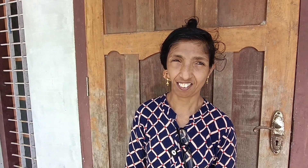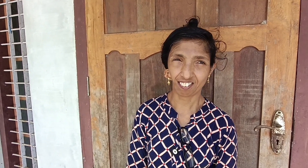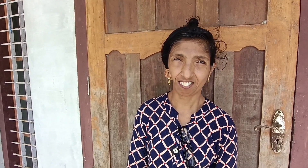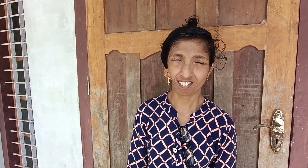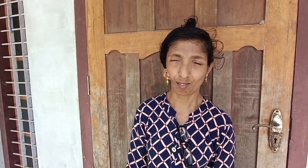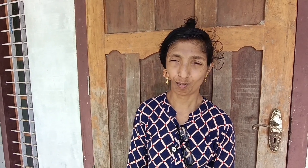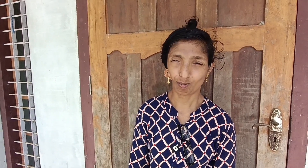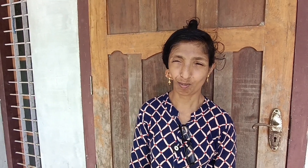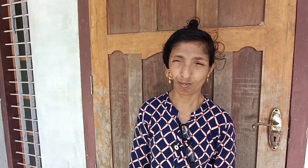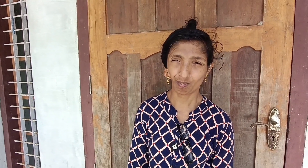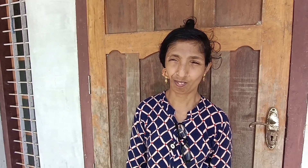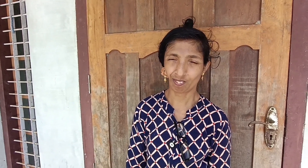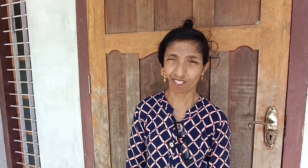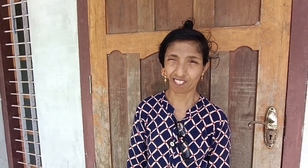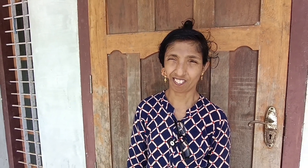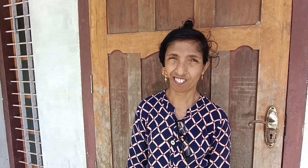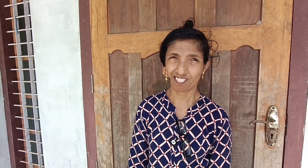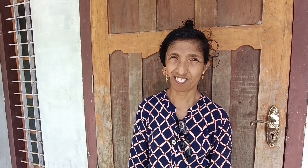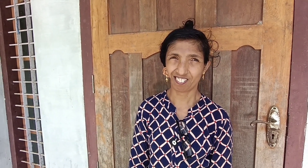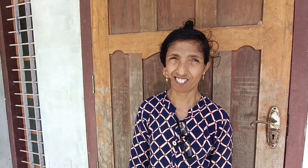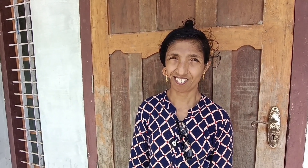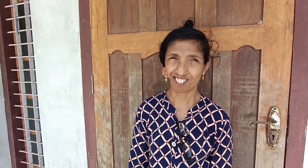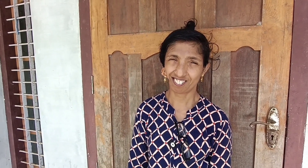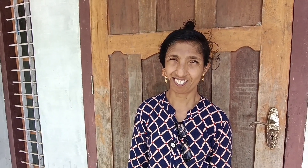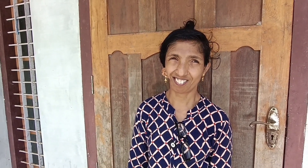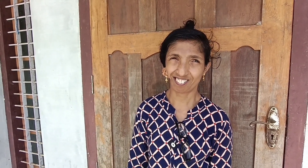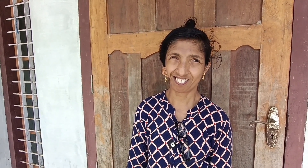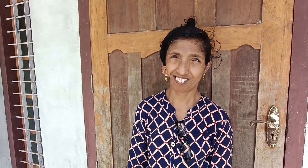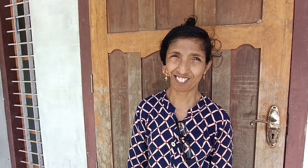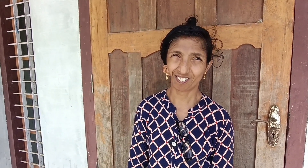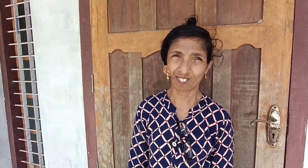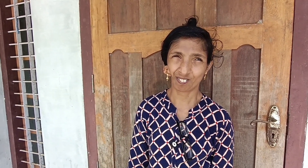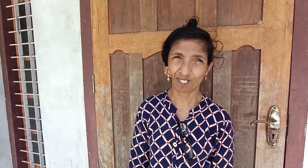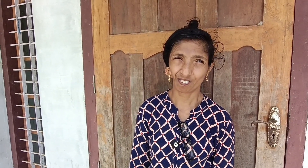നമുക്ക് നോക്കിയാലോ. അപ്പൊ ആദ്യം ABCD തുടങ്ങി, ABCD ആ പറഞ്ഞോ.